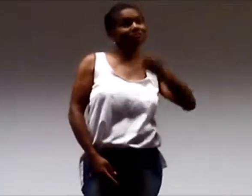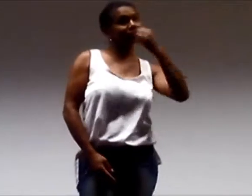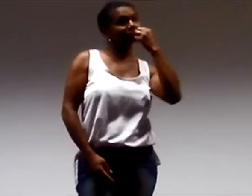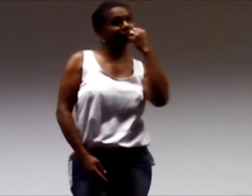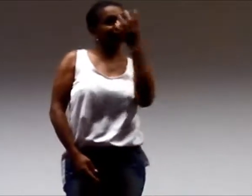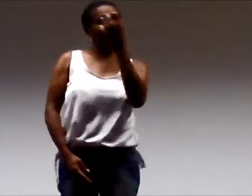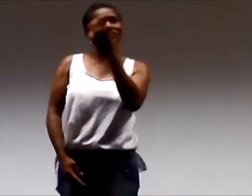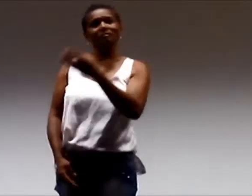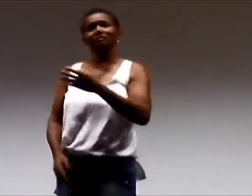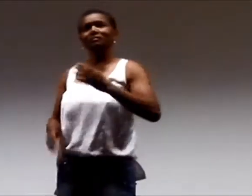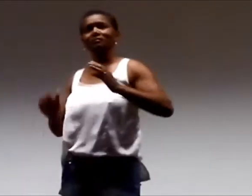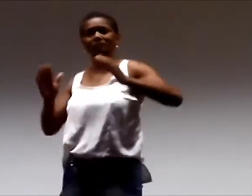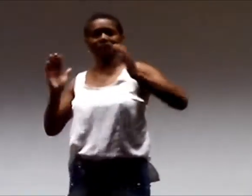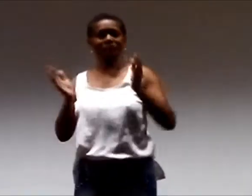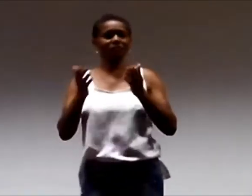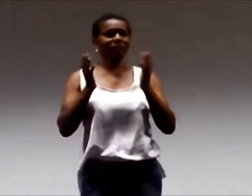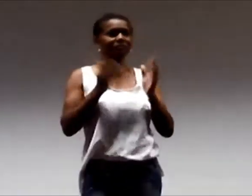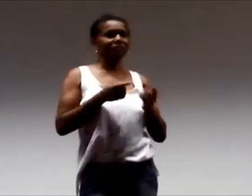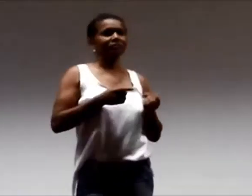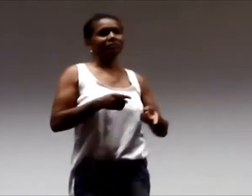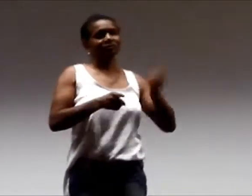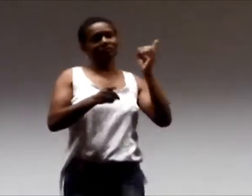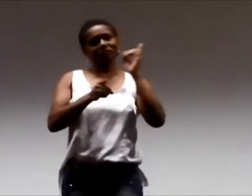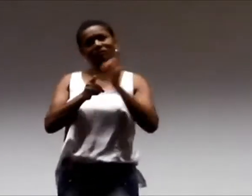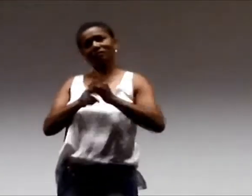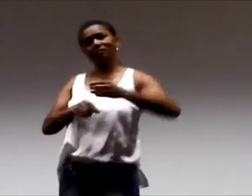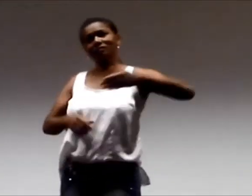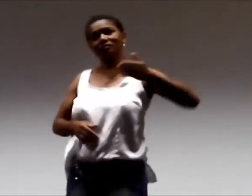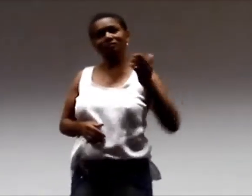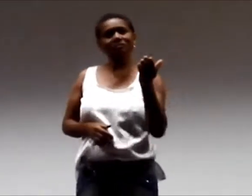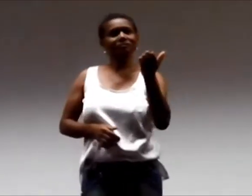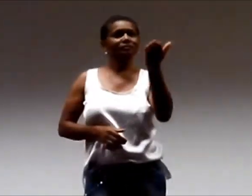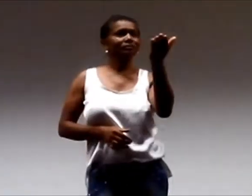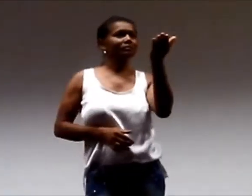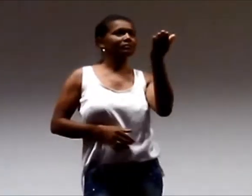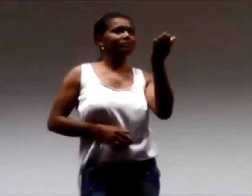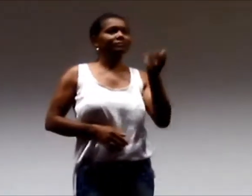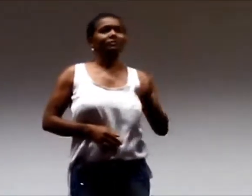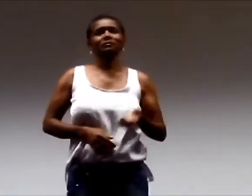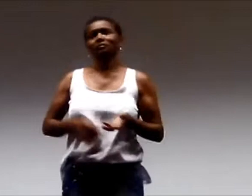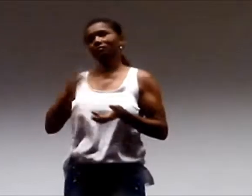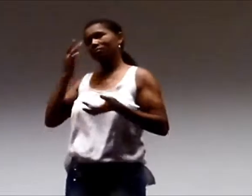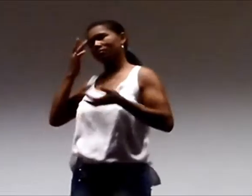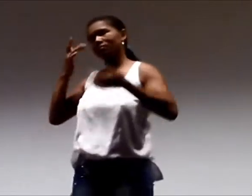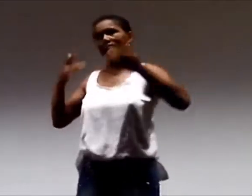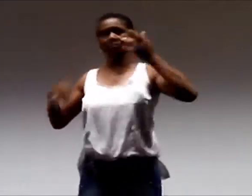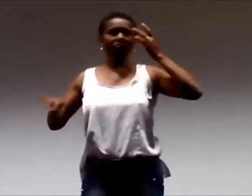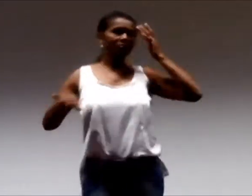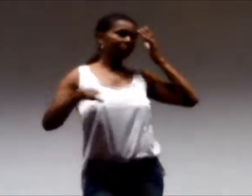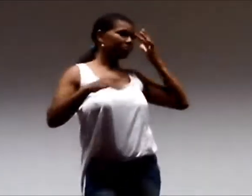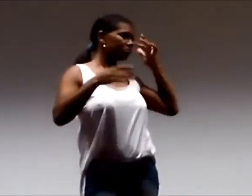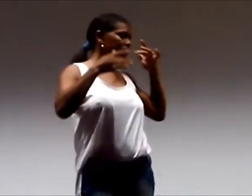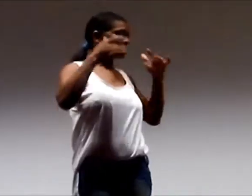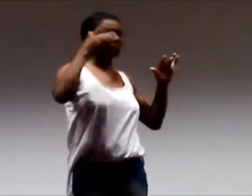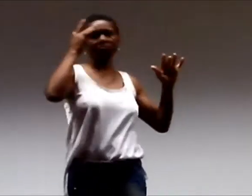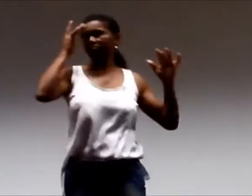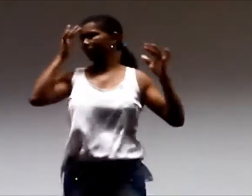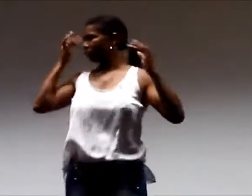Ainda bem que agora encontrei você. Eu realmente